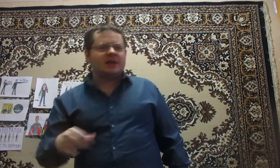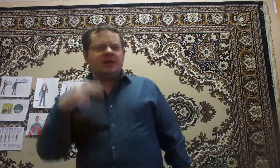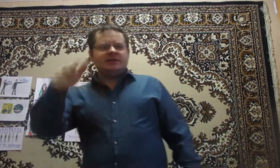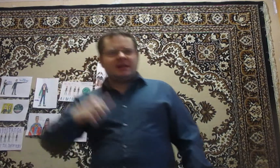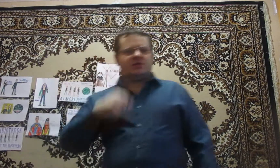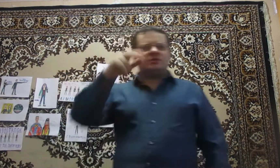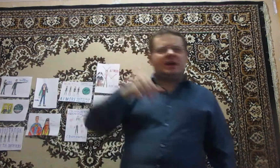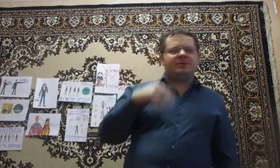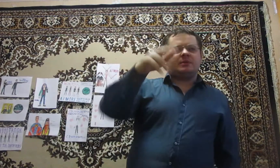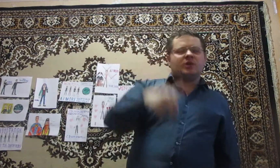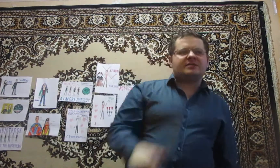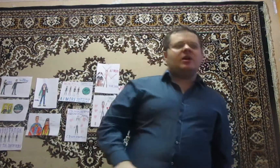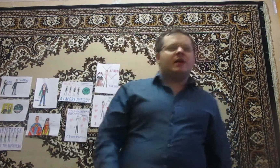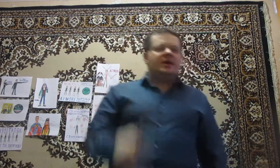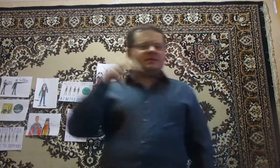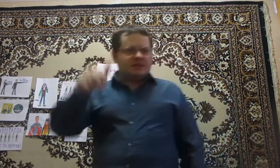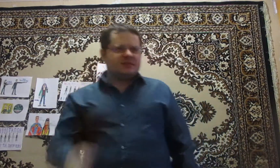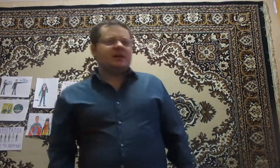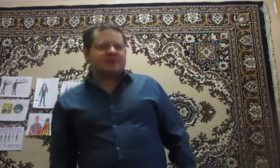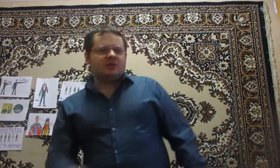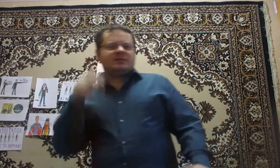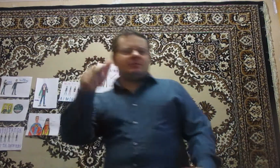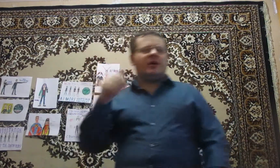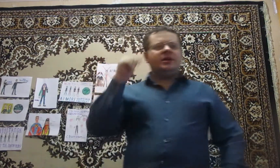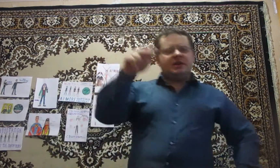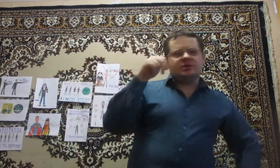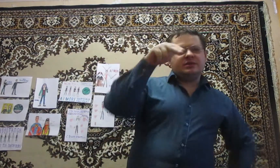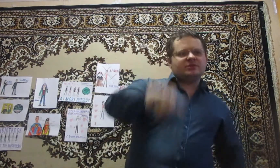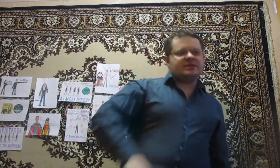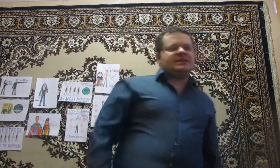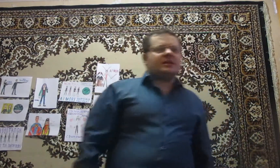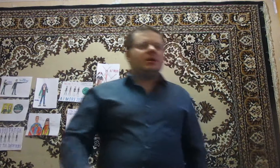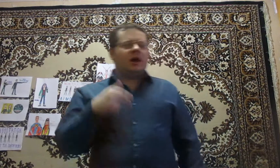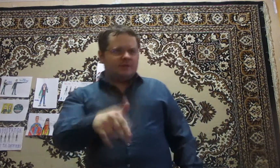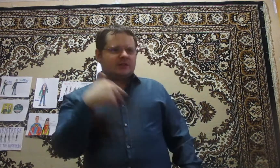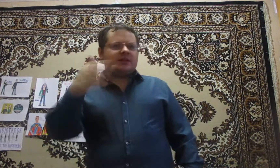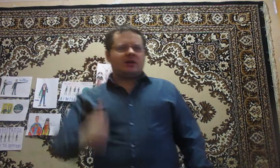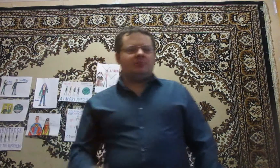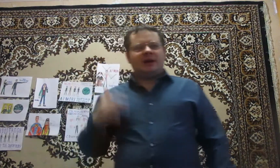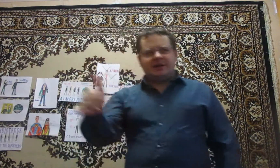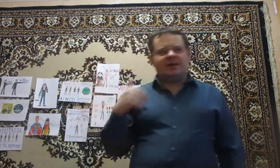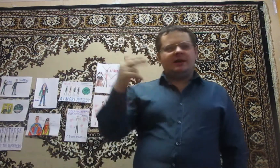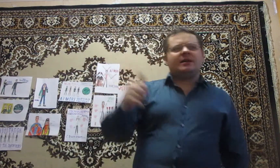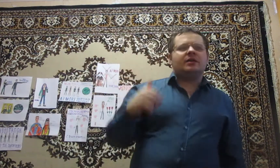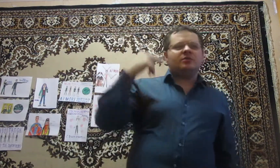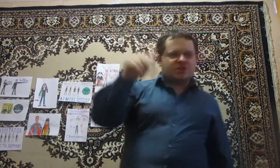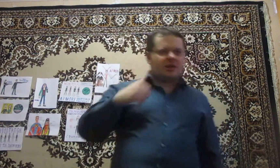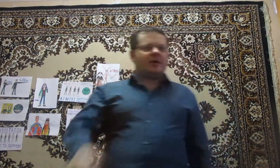И сразу друзьям, потому как зло, и с ним всегда построен забор. И идет, несется следом, а вот он корон, малиновое лето. И он же такой, как